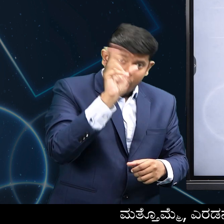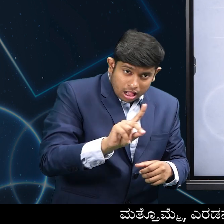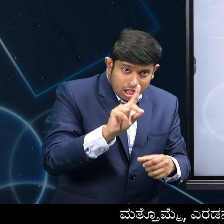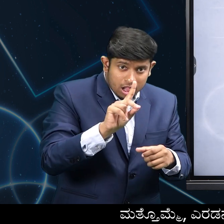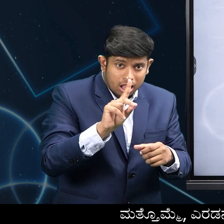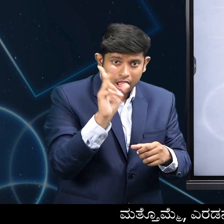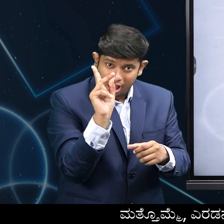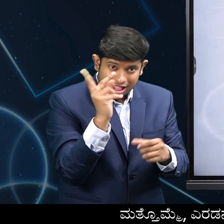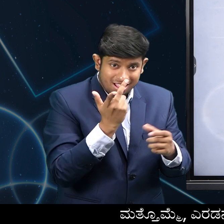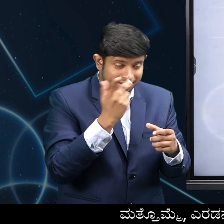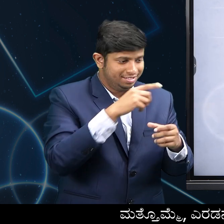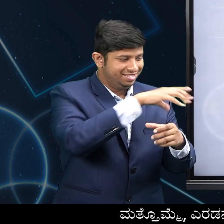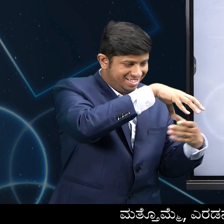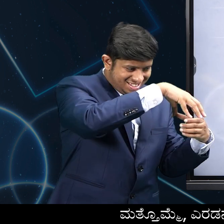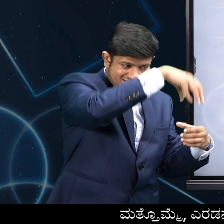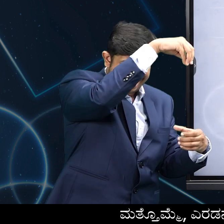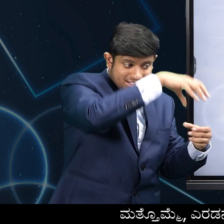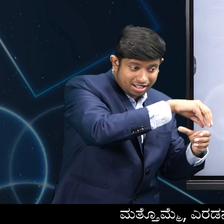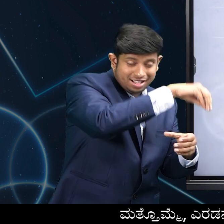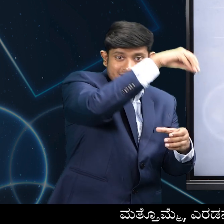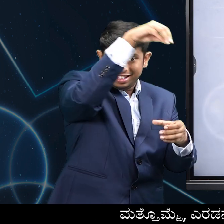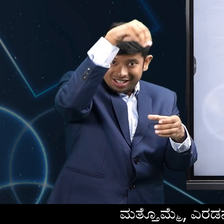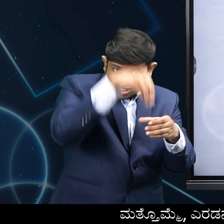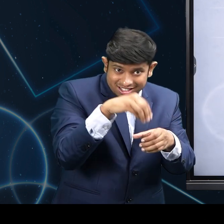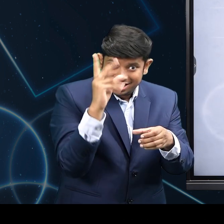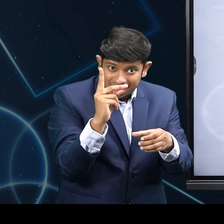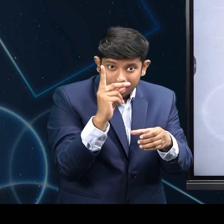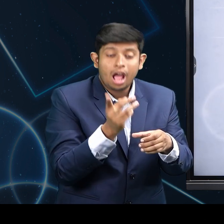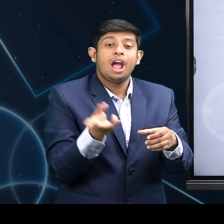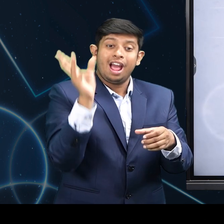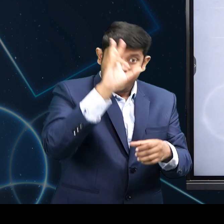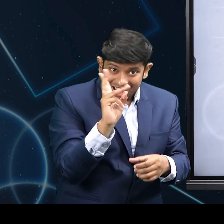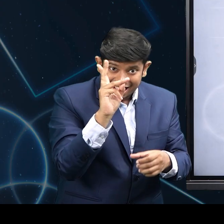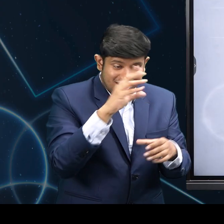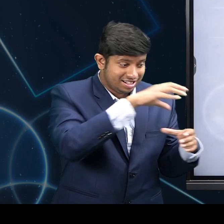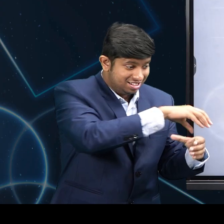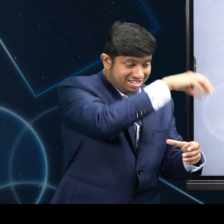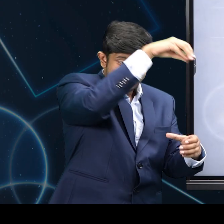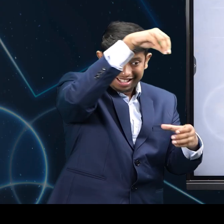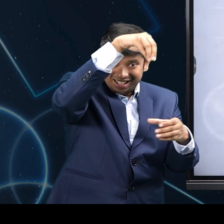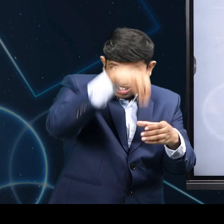ಮತ್ತೊಮ್ಮೆ ಎರಡನೇ ಬಾರಿಗೆ ಅದೇ ಪುನರಾವರ್ತಿಸಿ ಮತ್ತು ಮೂರನೇ ಬಾರಿಗೆ ಸಿಲಿಂಡರ್ನಿಂದ ನೀರಿನಿಂದ ತುಂಬಿರುತ್ತೆ.